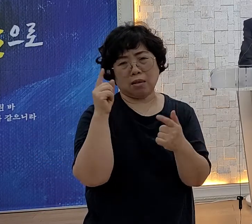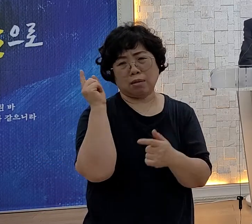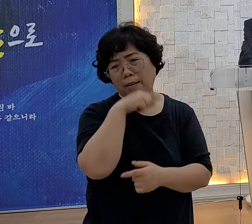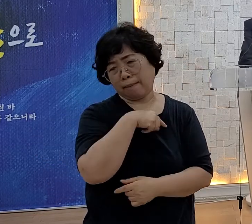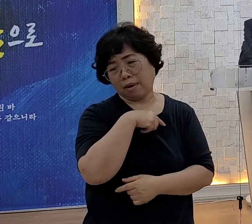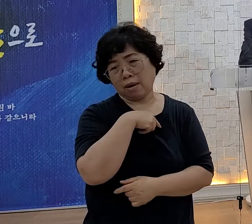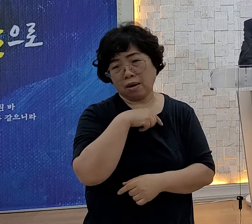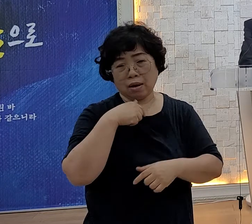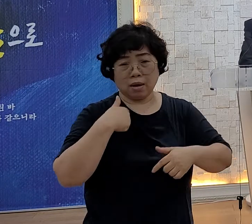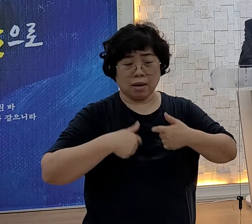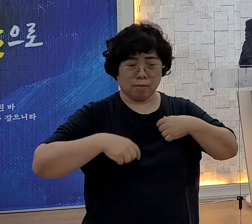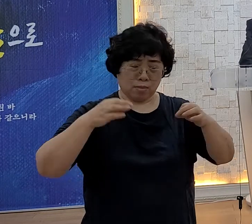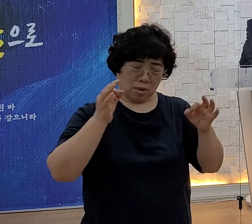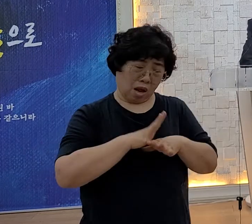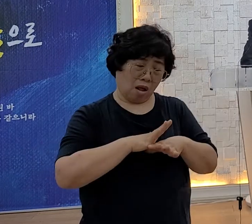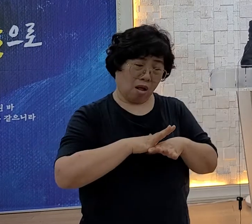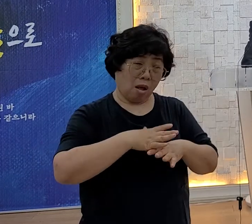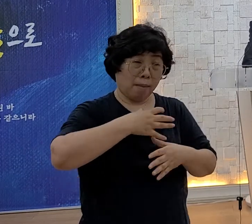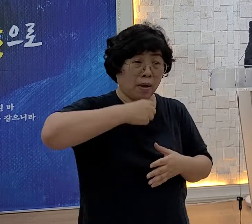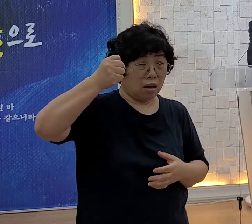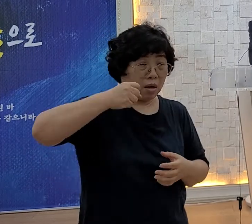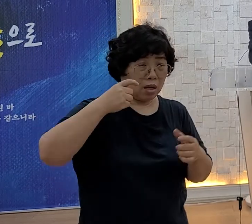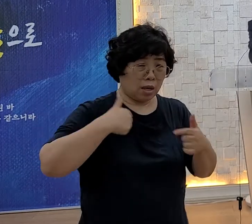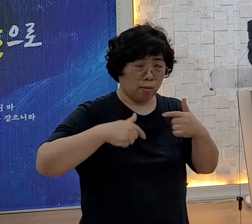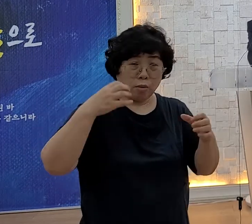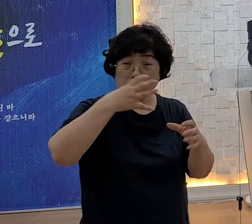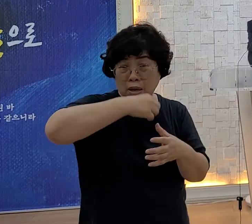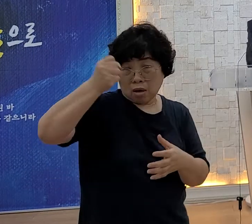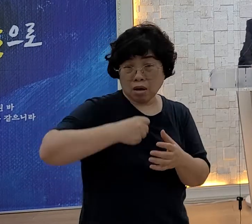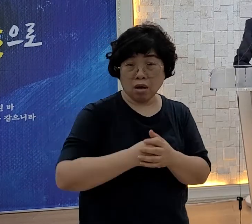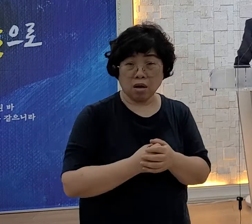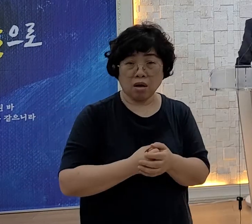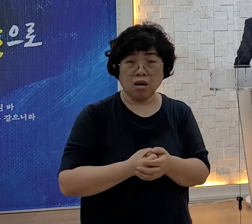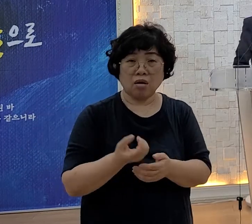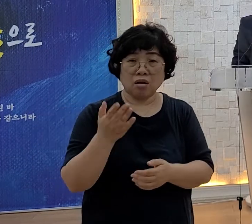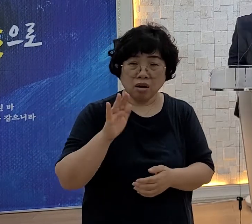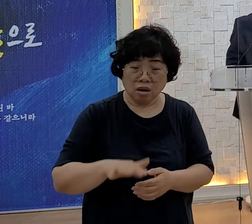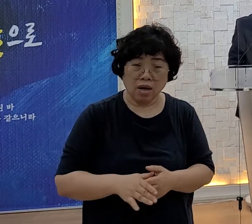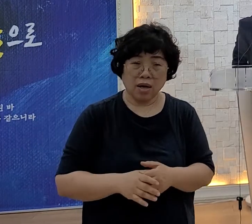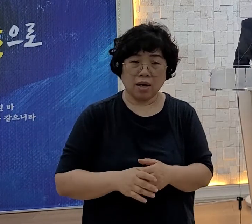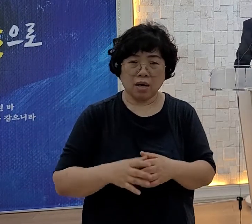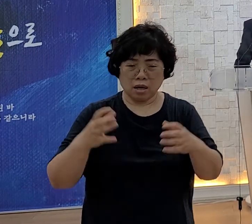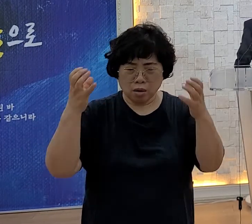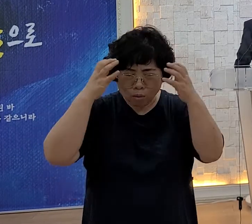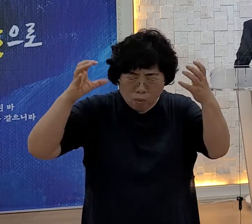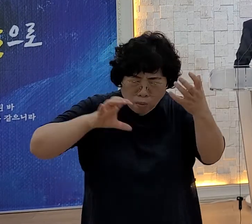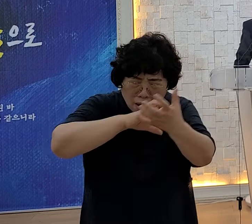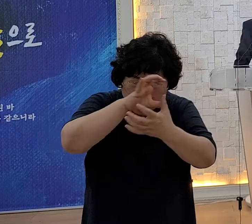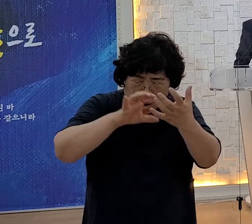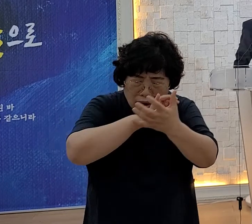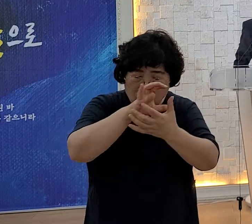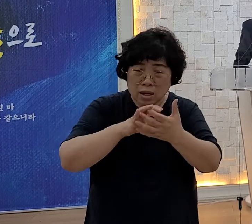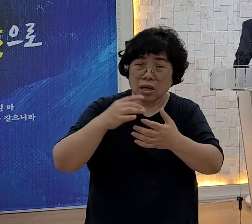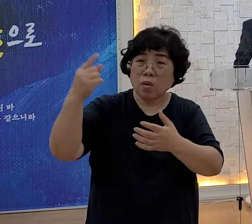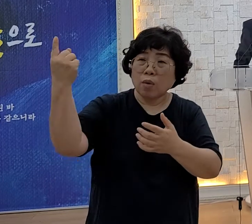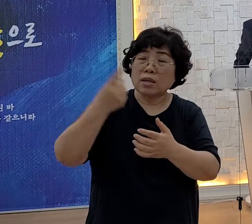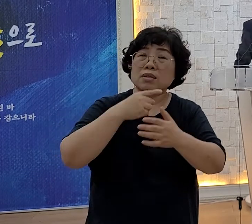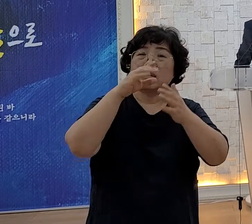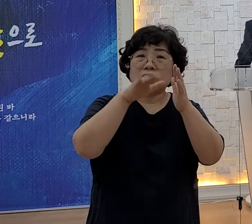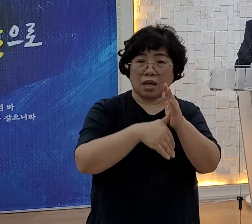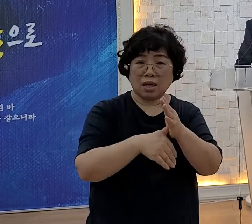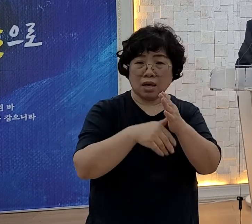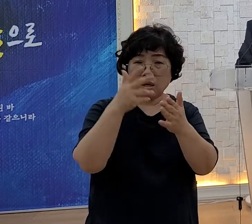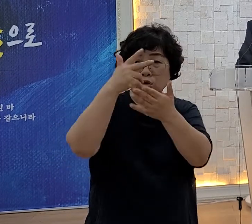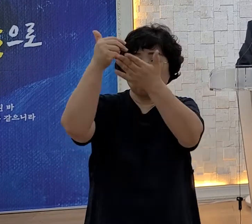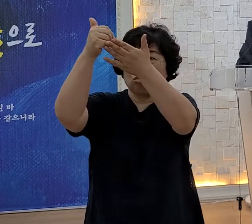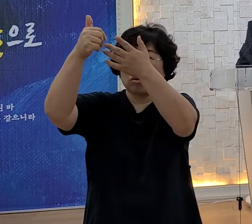빼앗아가는 시간이고 너무나도 힘든 환난이 우리에게 온다 할지라도 자 결국은 환난이 우리에게 왔어요. 우리가 주 안에서 환난이